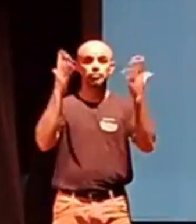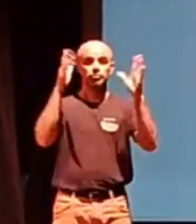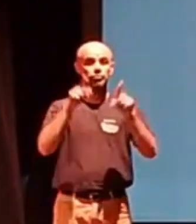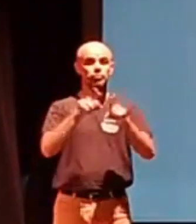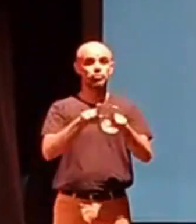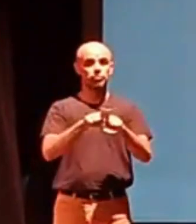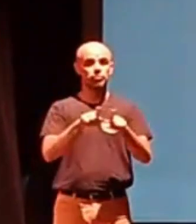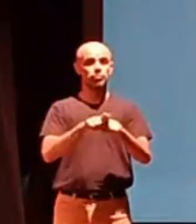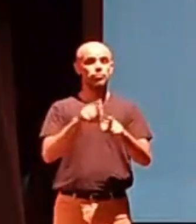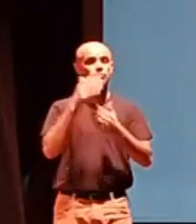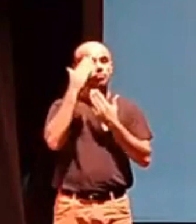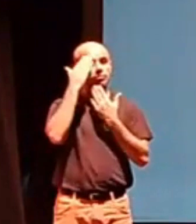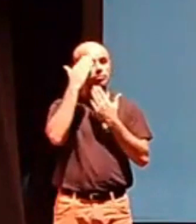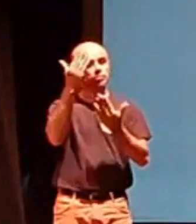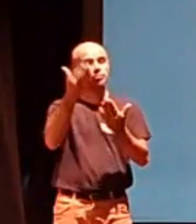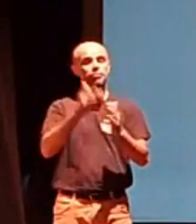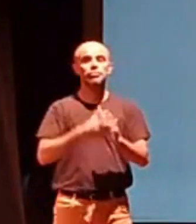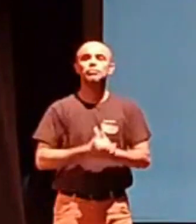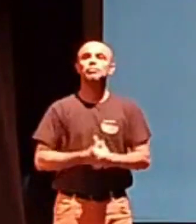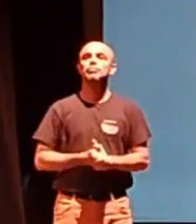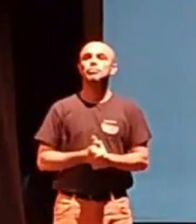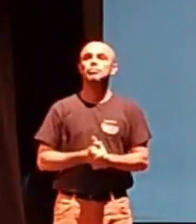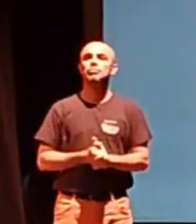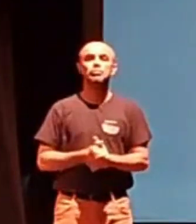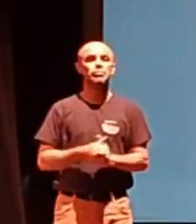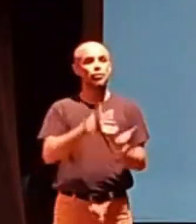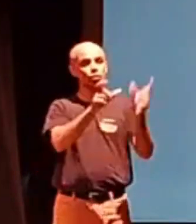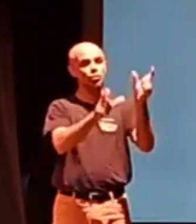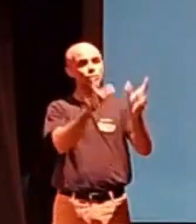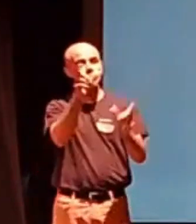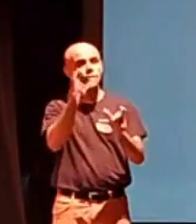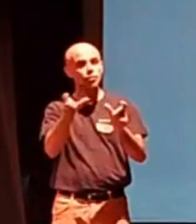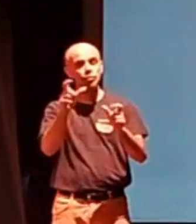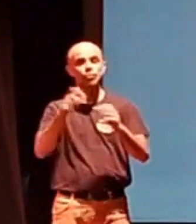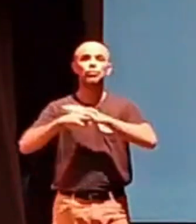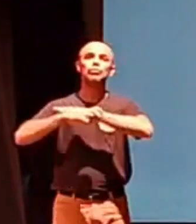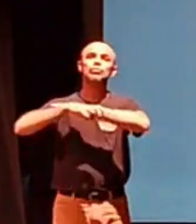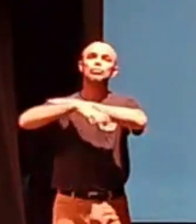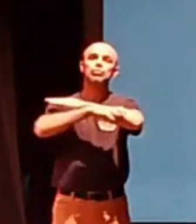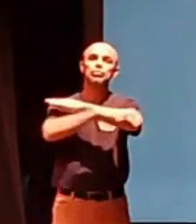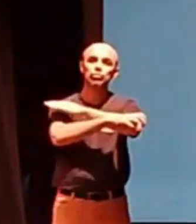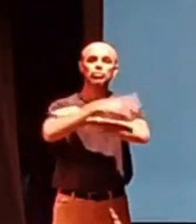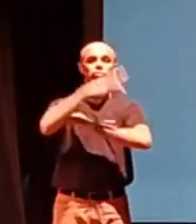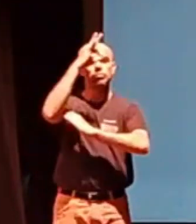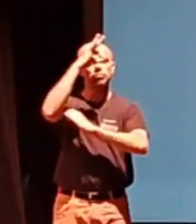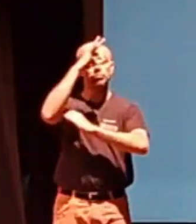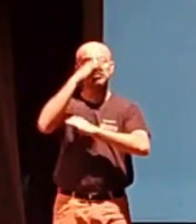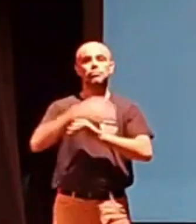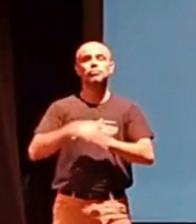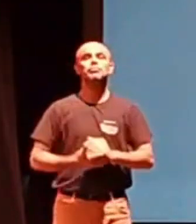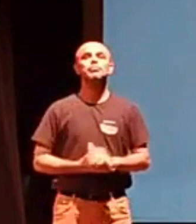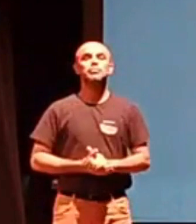Agradecemos a presença das pessoas que vieram de Itanhaém e de Peruíbe.